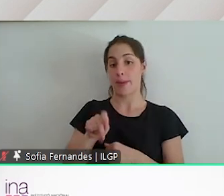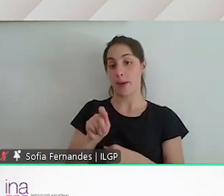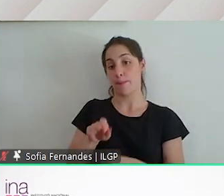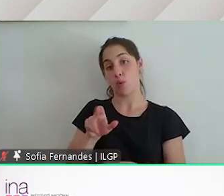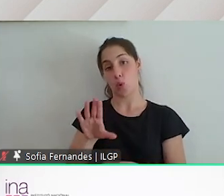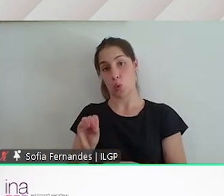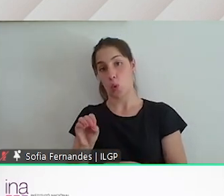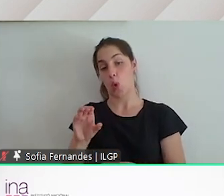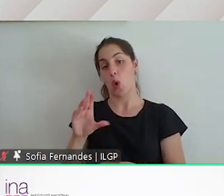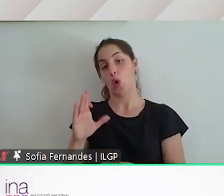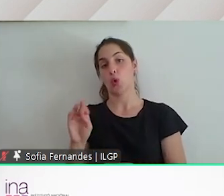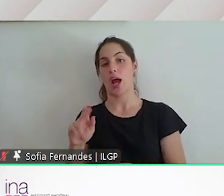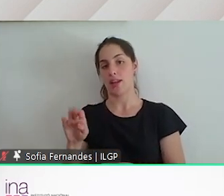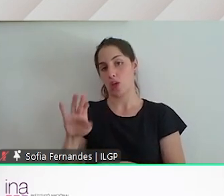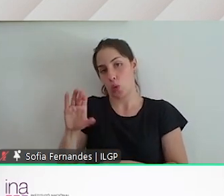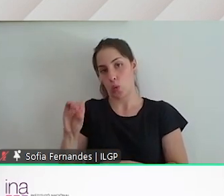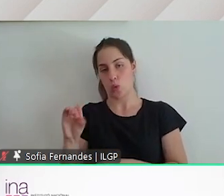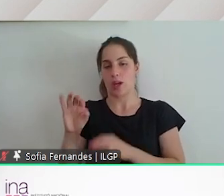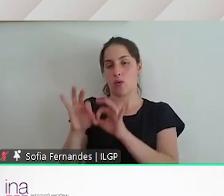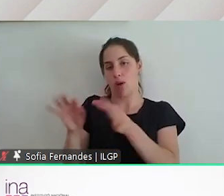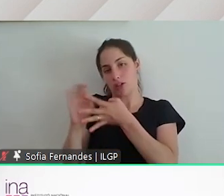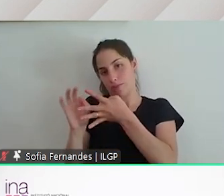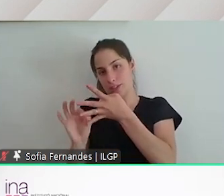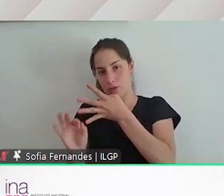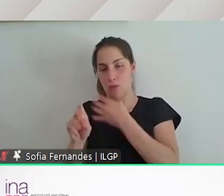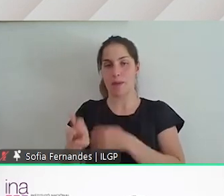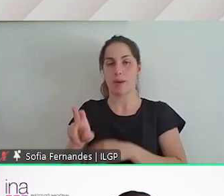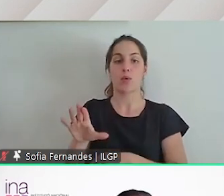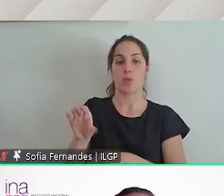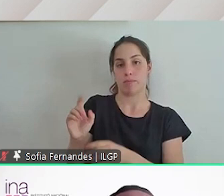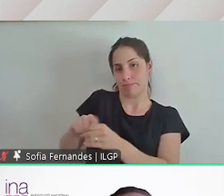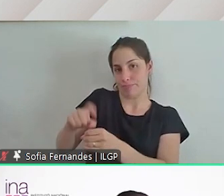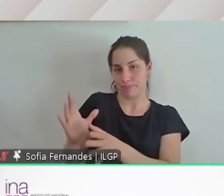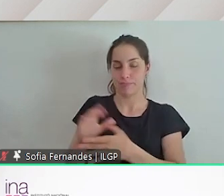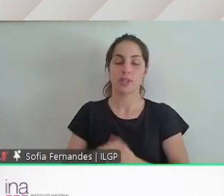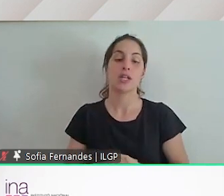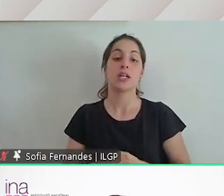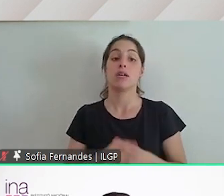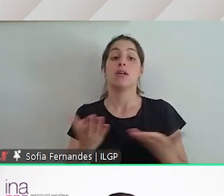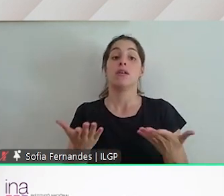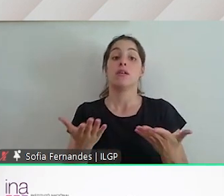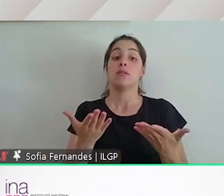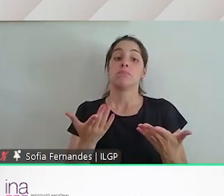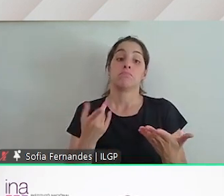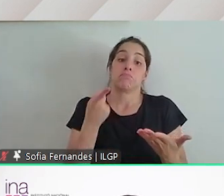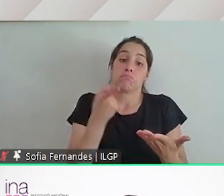a estas, ou seja, estes conteúdos que